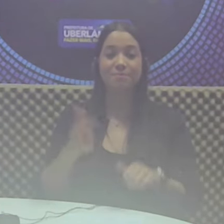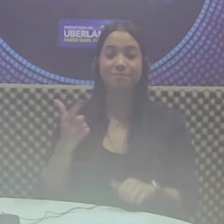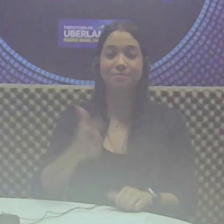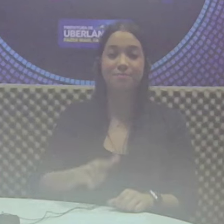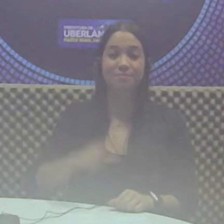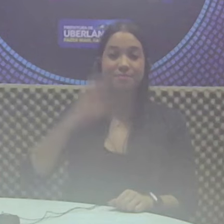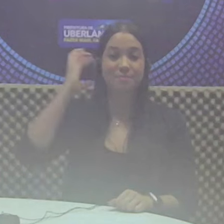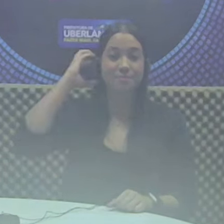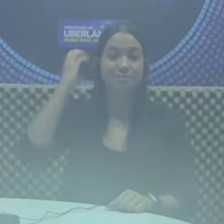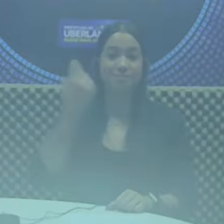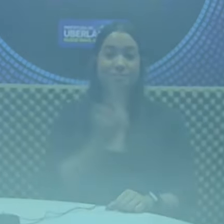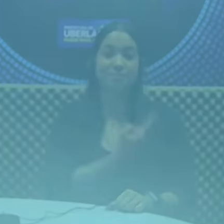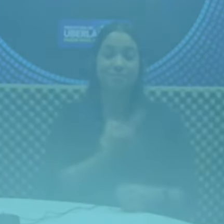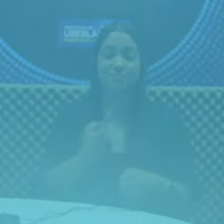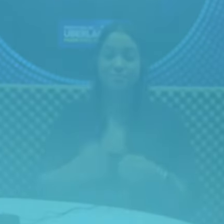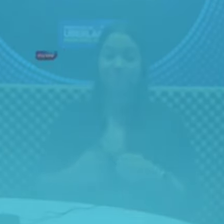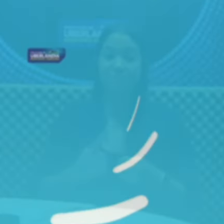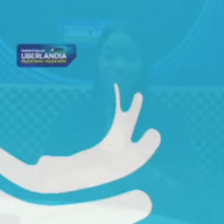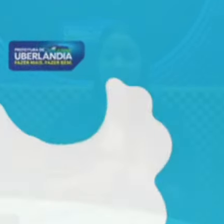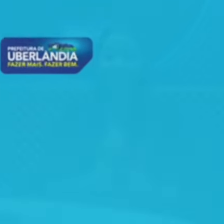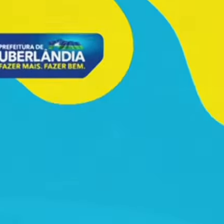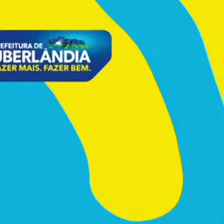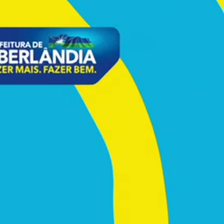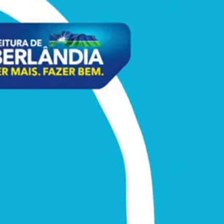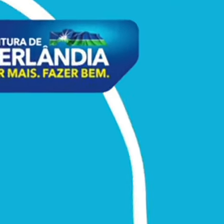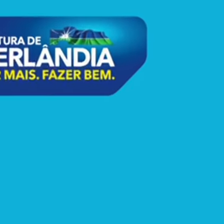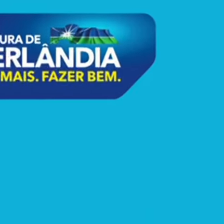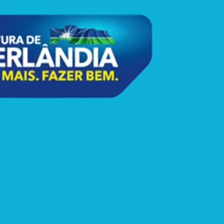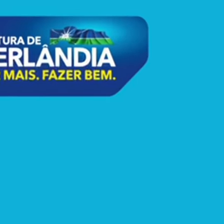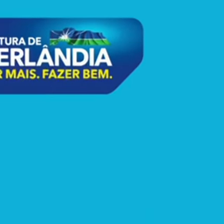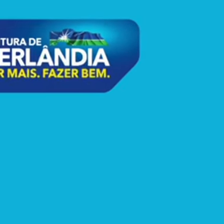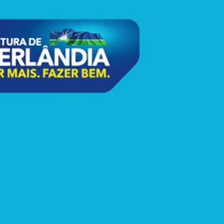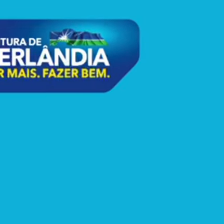aqui mais uma edição do programa da Rádio Nossa Cidade.